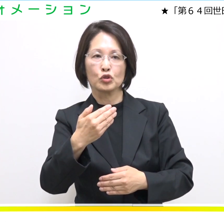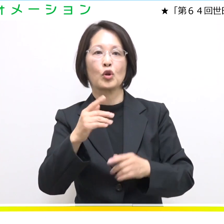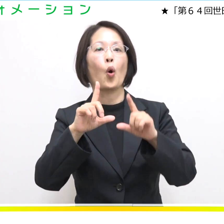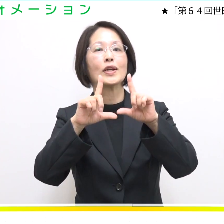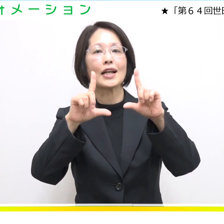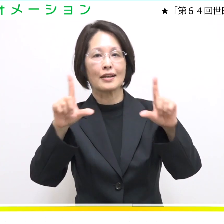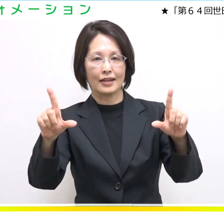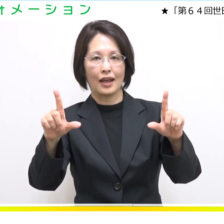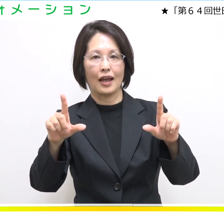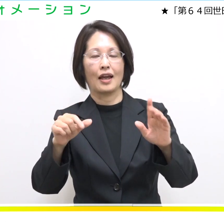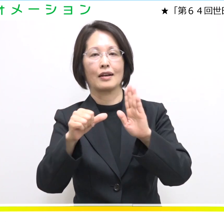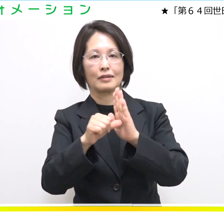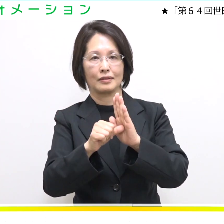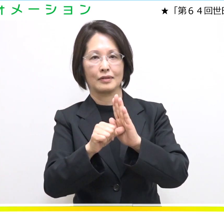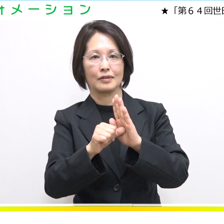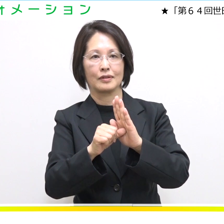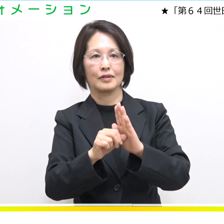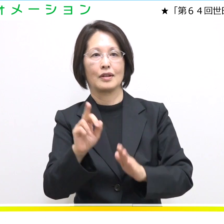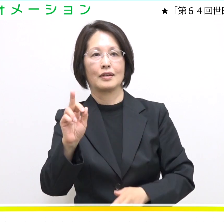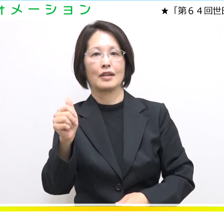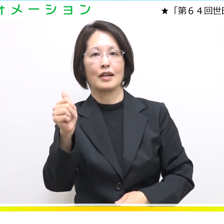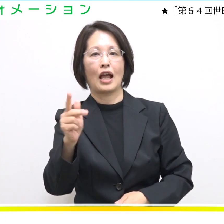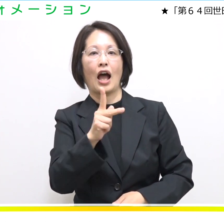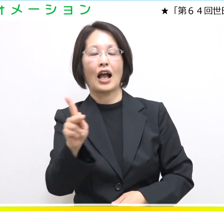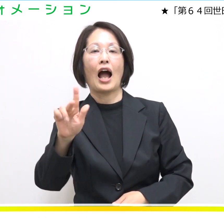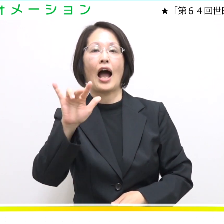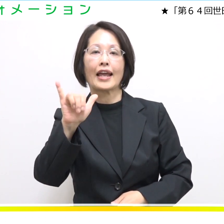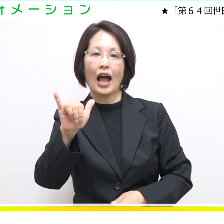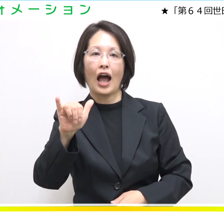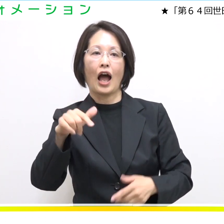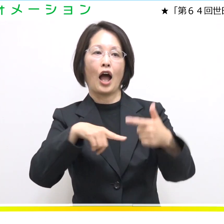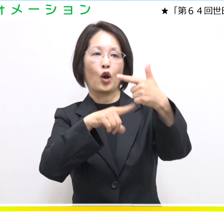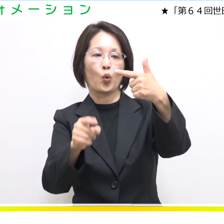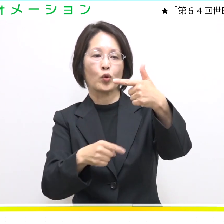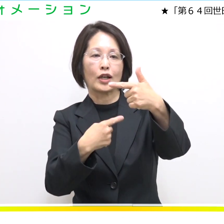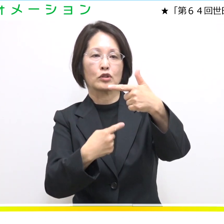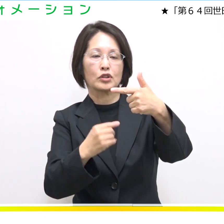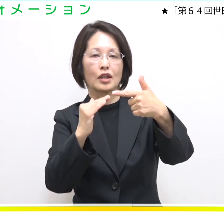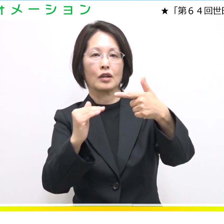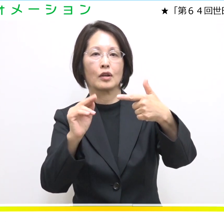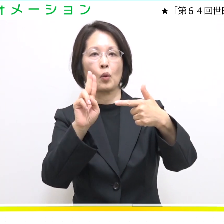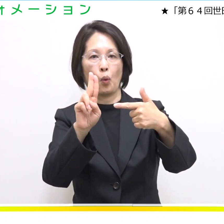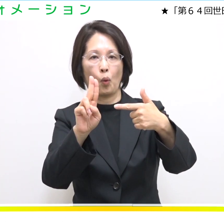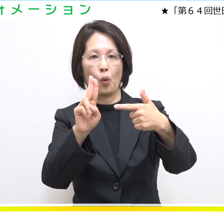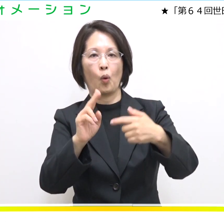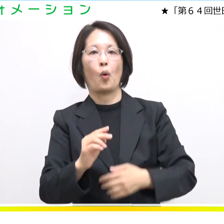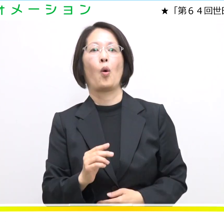せ世田谷6月1日号をご覧